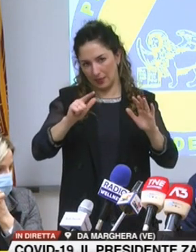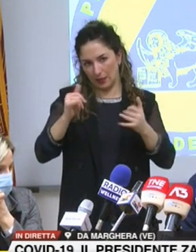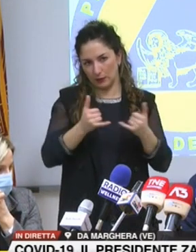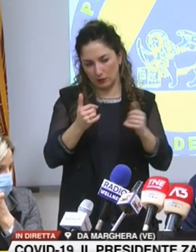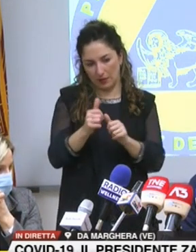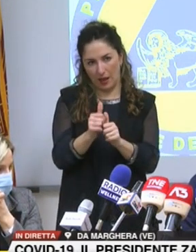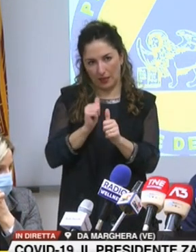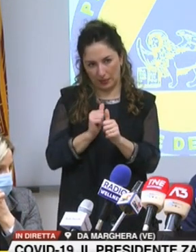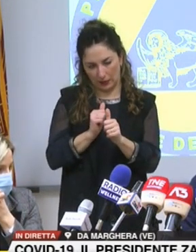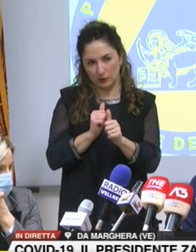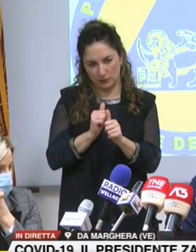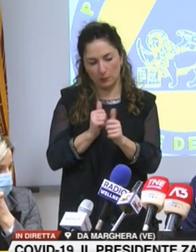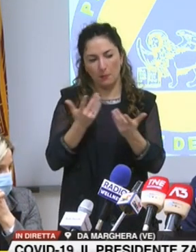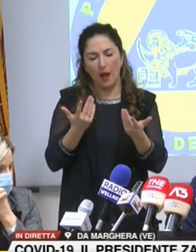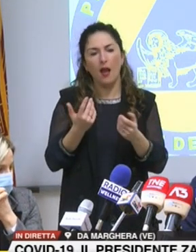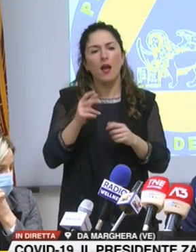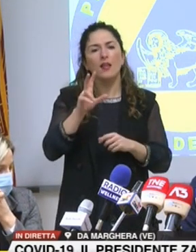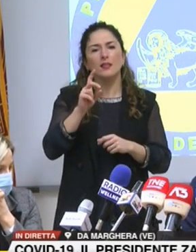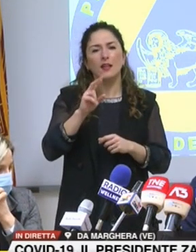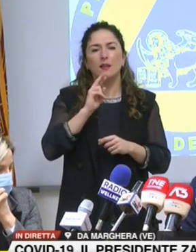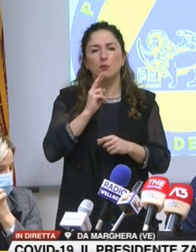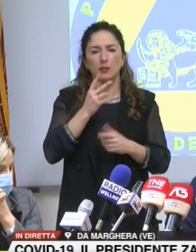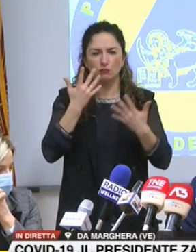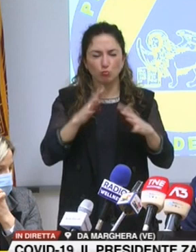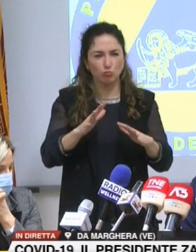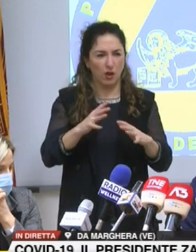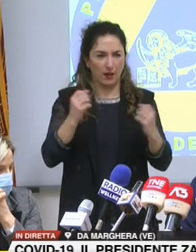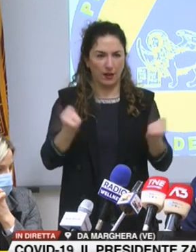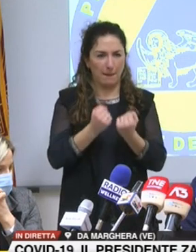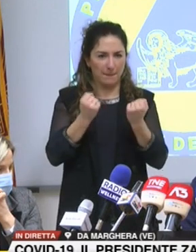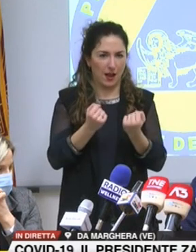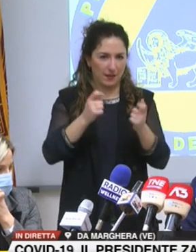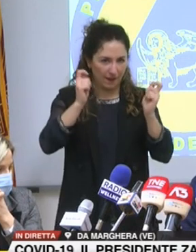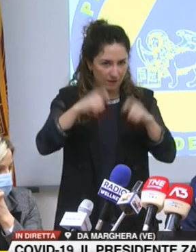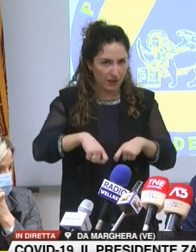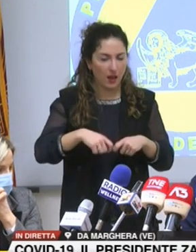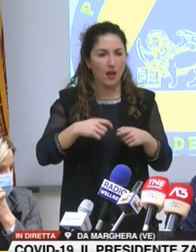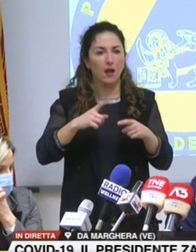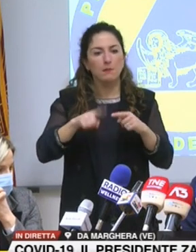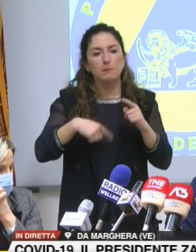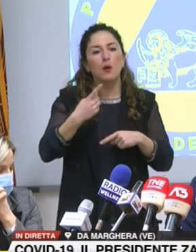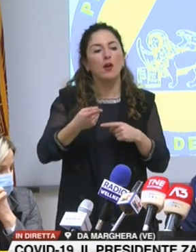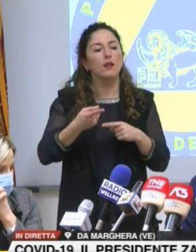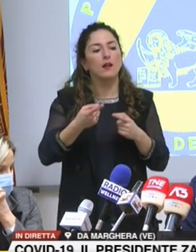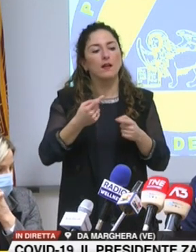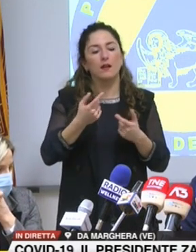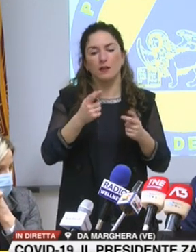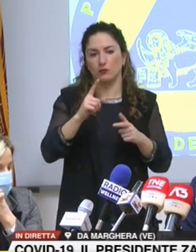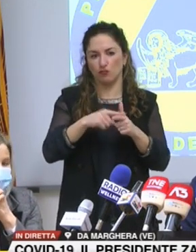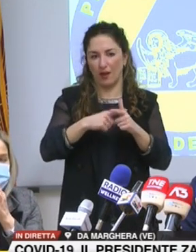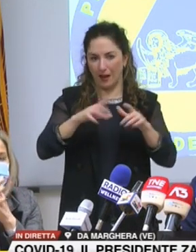30 mattina, e il 30 pomeriggio abbiamo già avviato la campagna di vaccinazione. Poi a salire siamo arrivati i primi giorni di